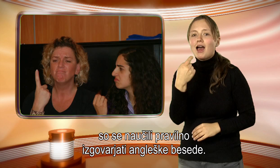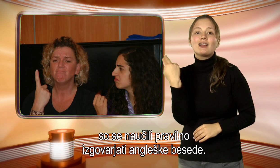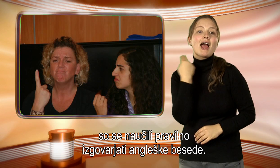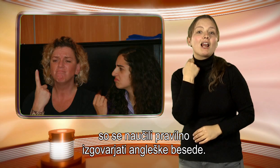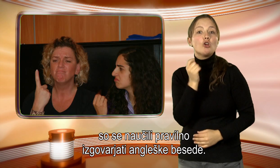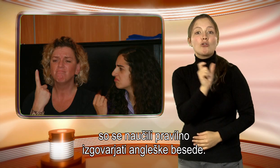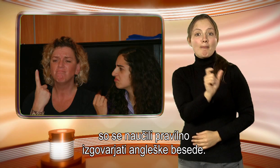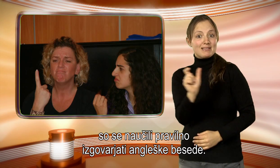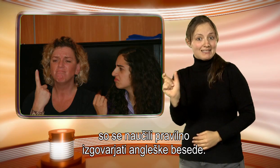besede.